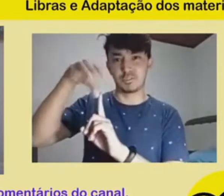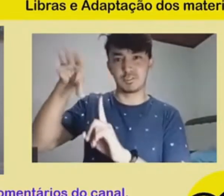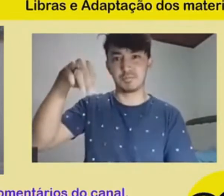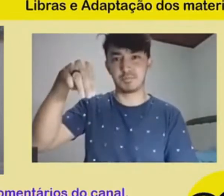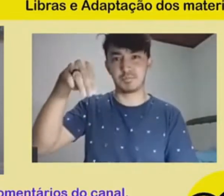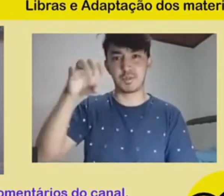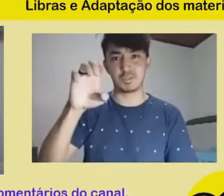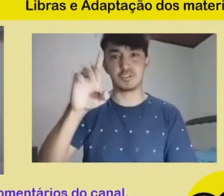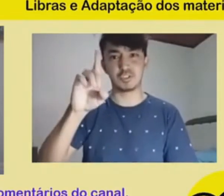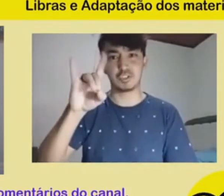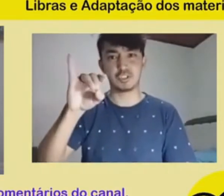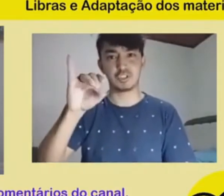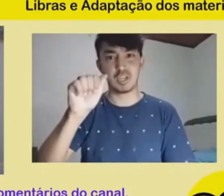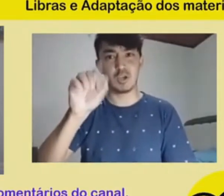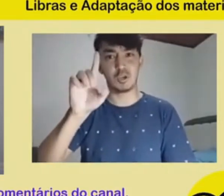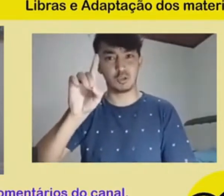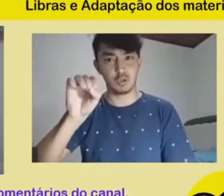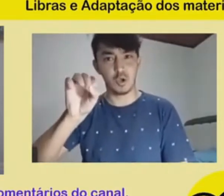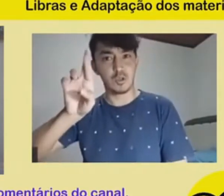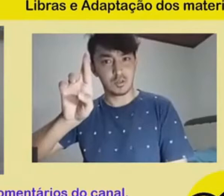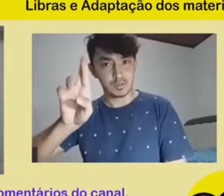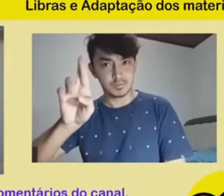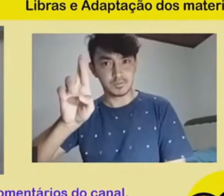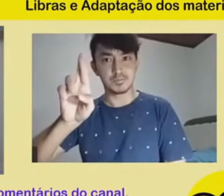Bom, eu serei o mediador desta noite.